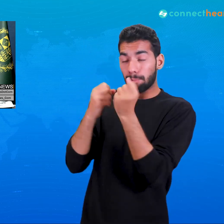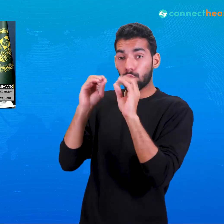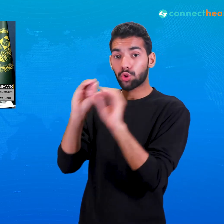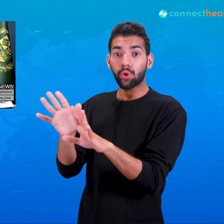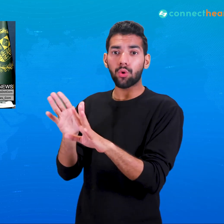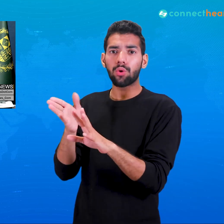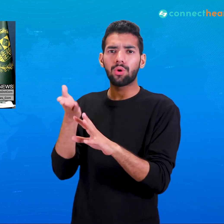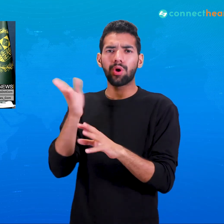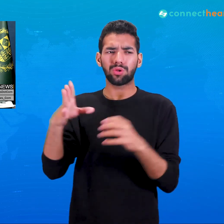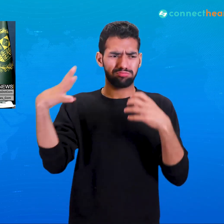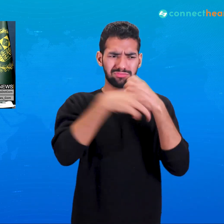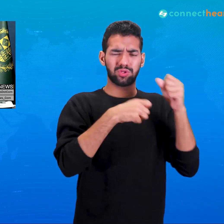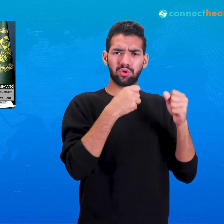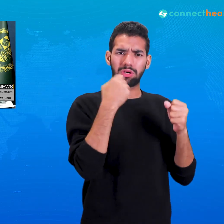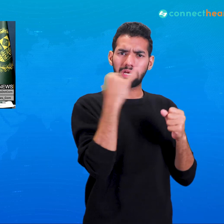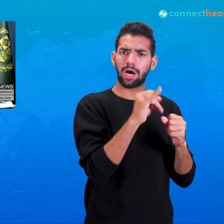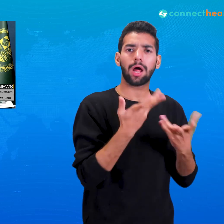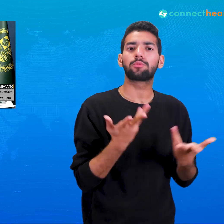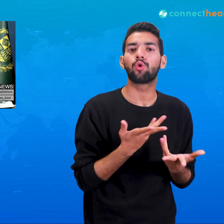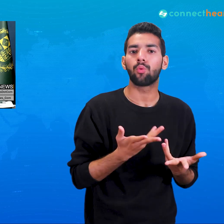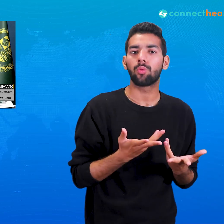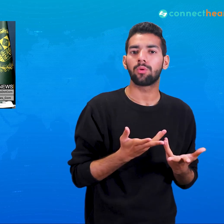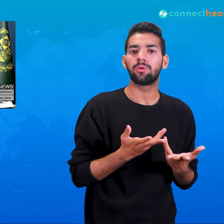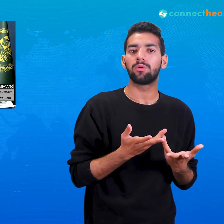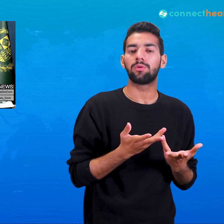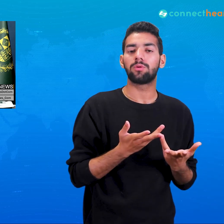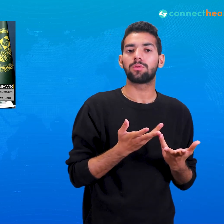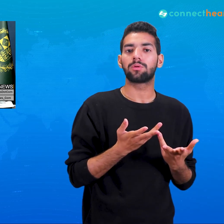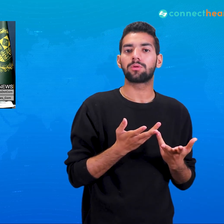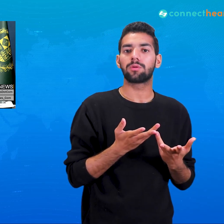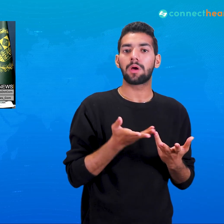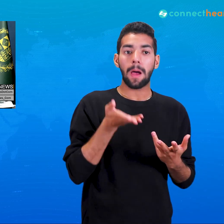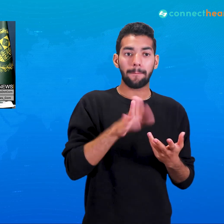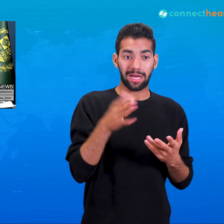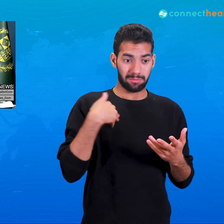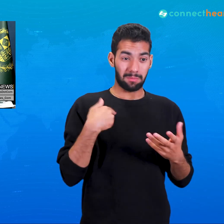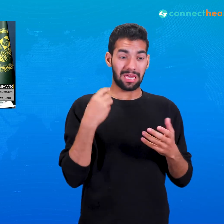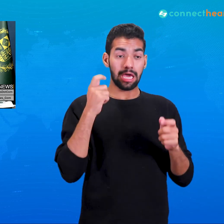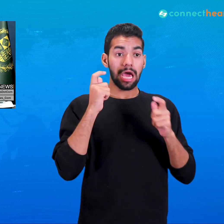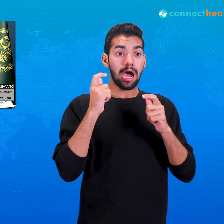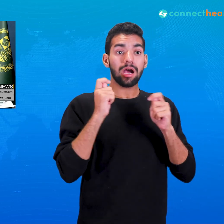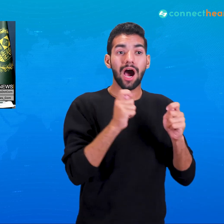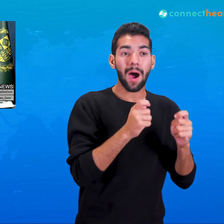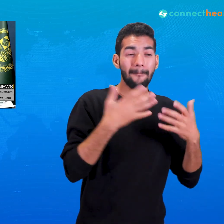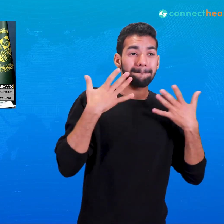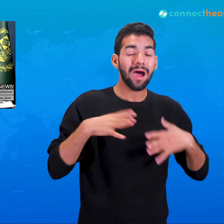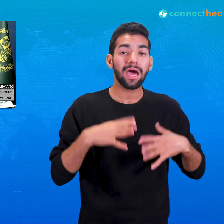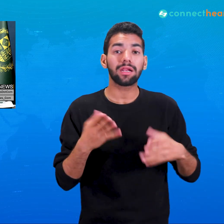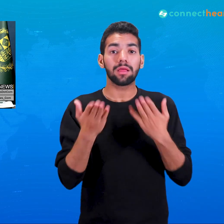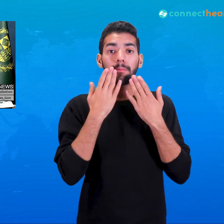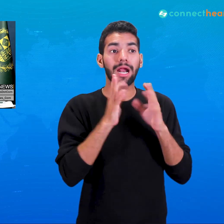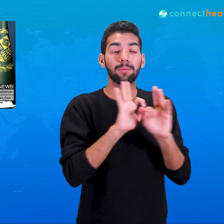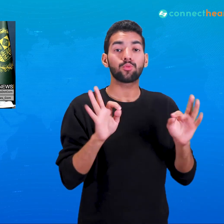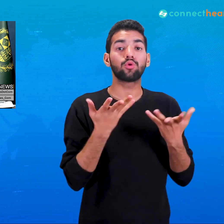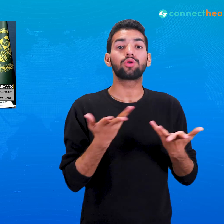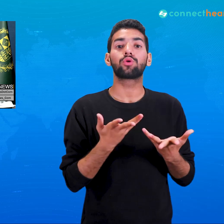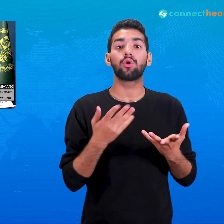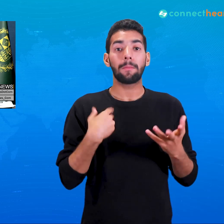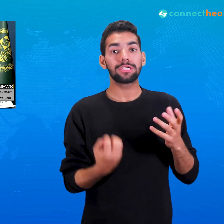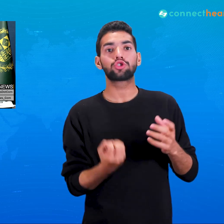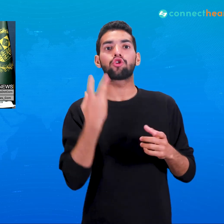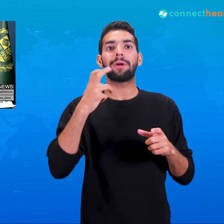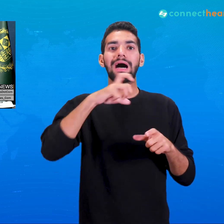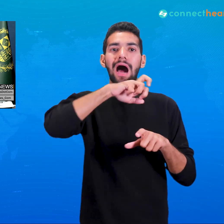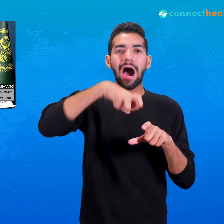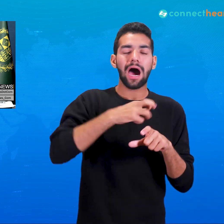اس میں کوئی برائی نہیں ہے تو چوری میں پھر کیا برائی ہے؟ پھر اگلی بات کریں, میں کام کیوں کروں, میں کیوں محنت کروں, پڑھائی